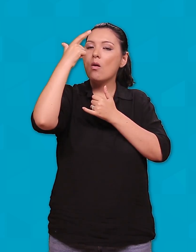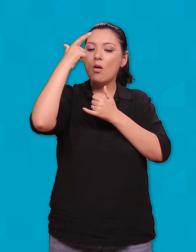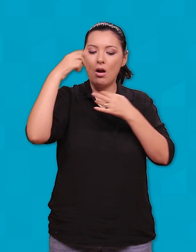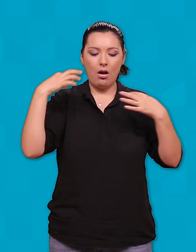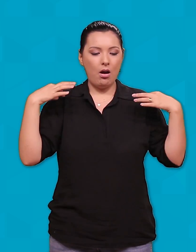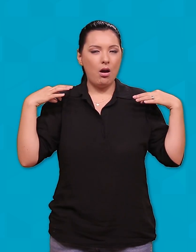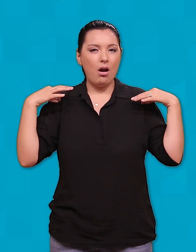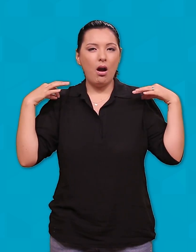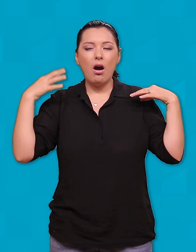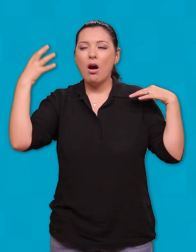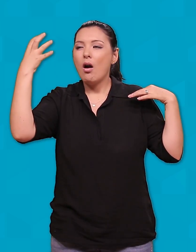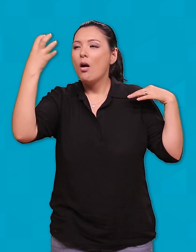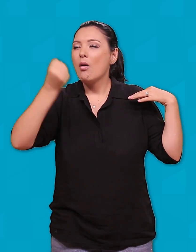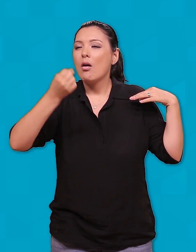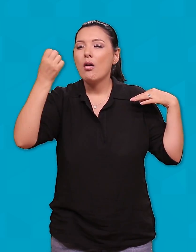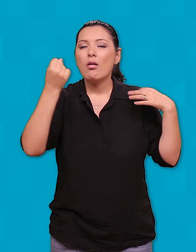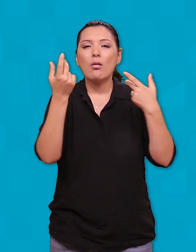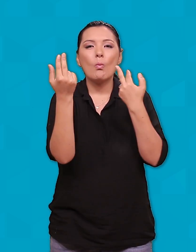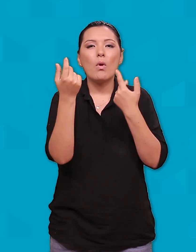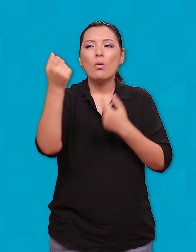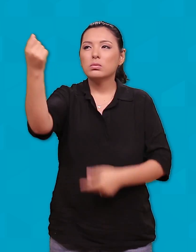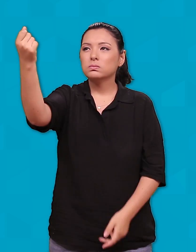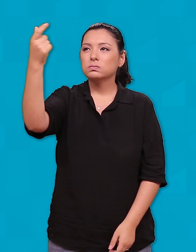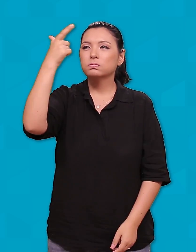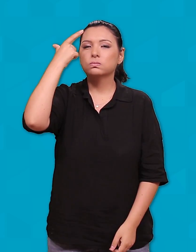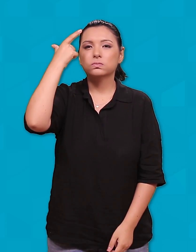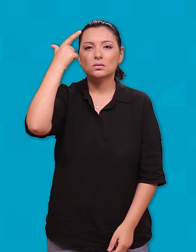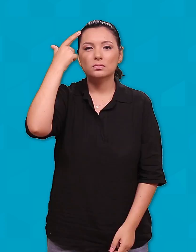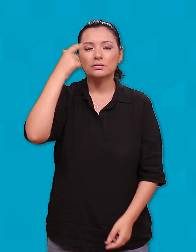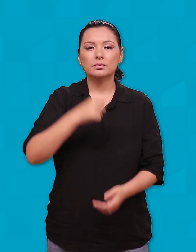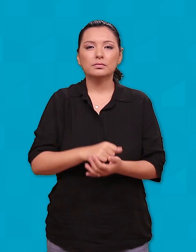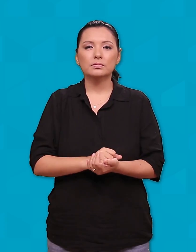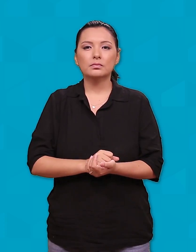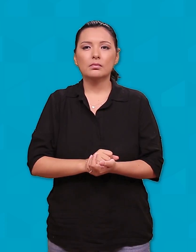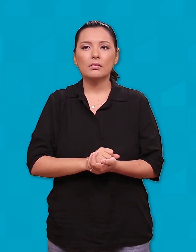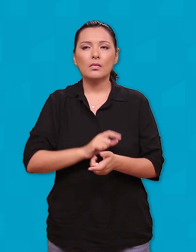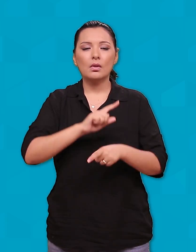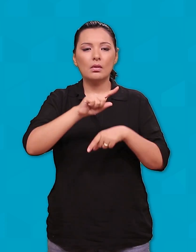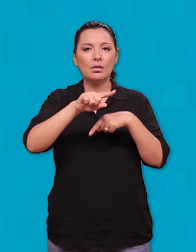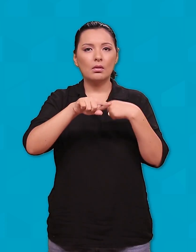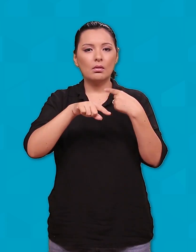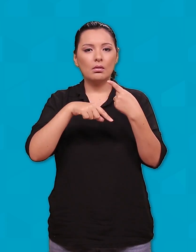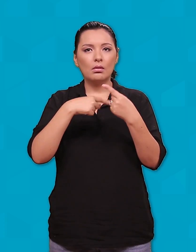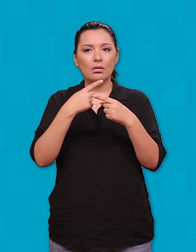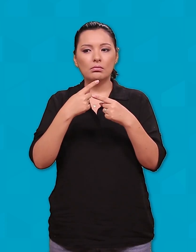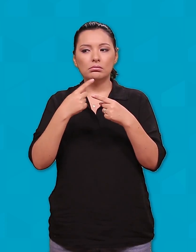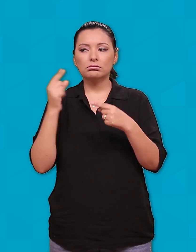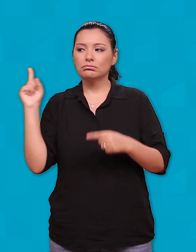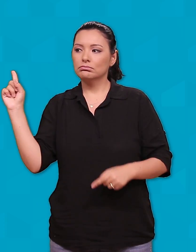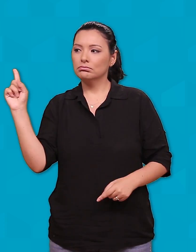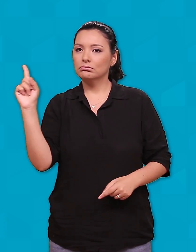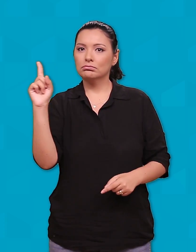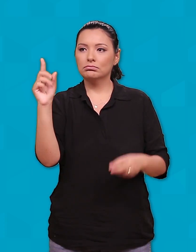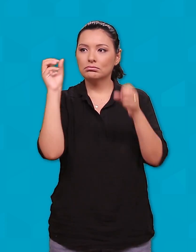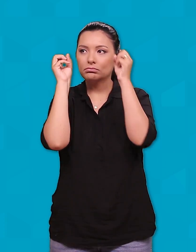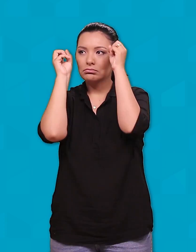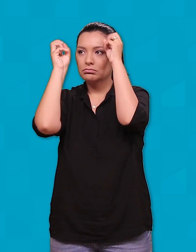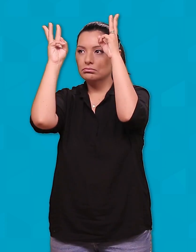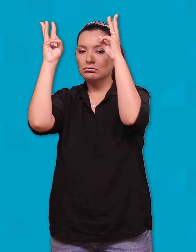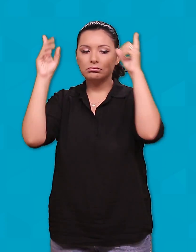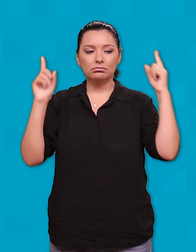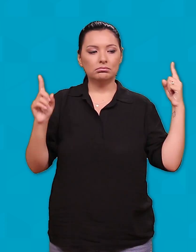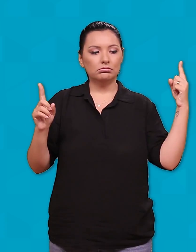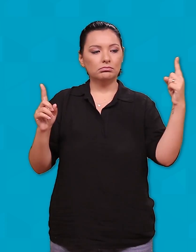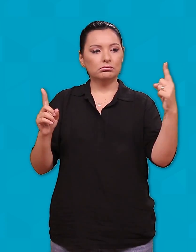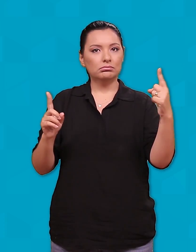roupas ficaram brancas como a luz. Nisto, apareceram-lhe Moisés e